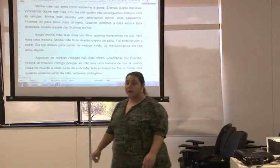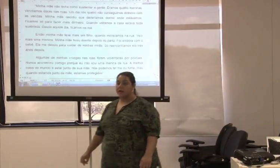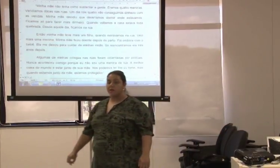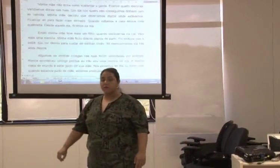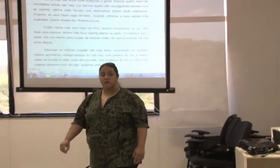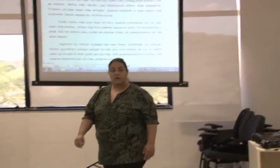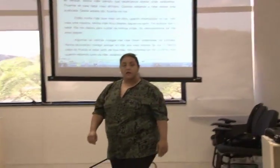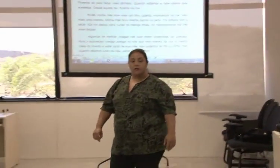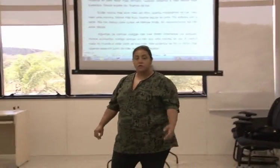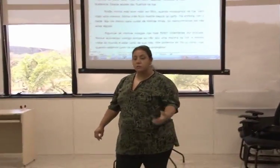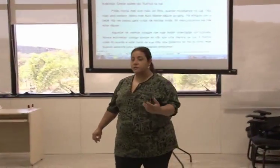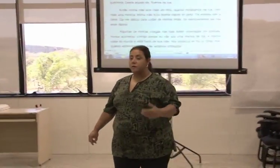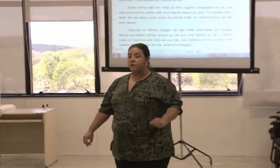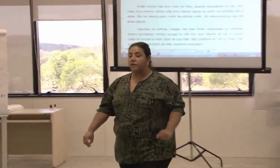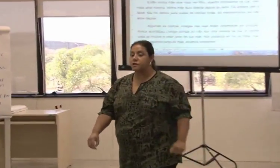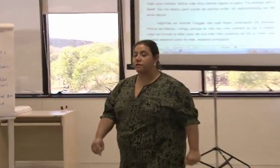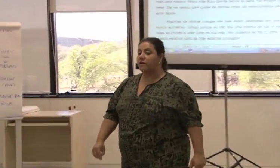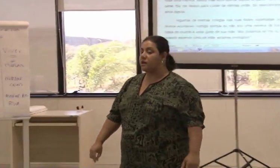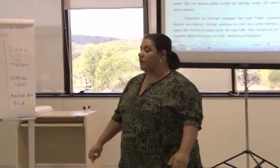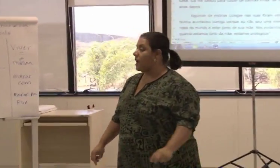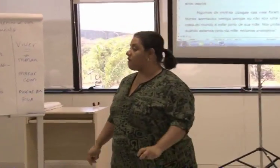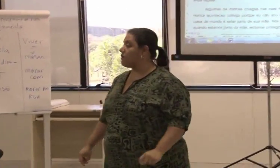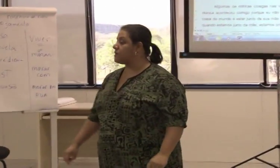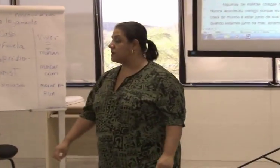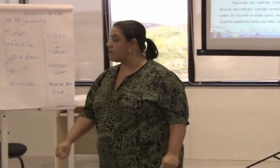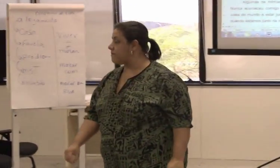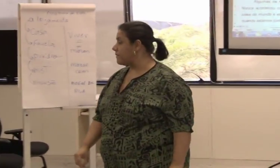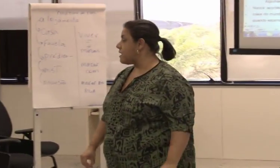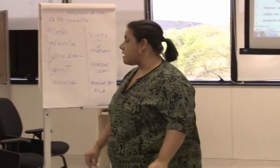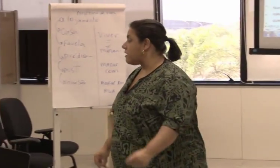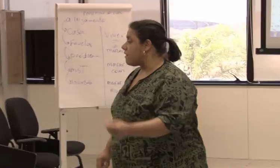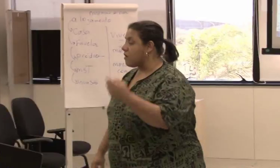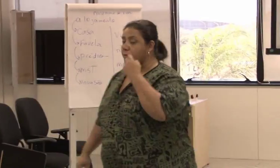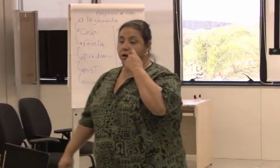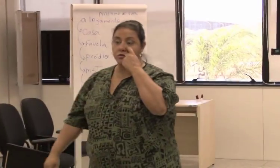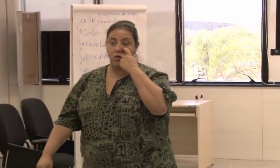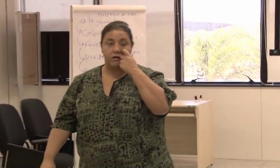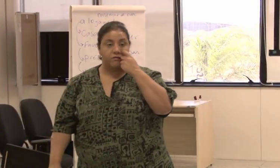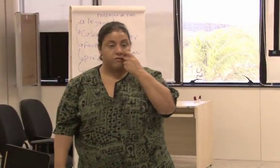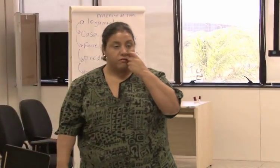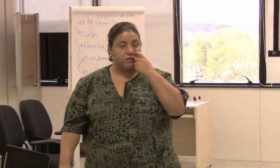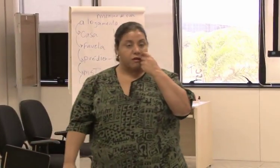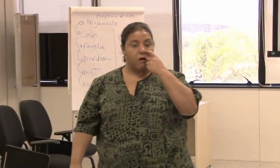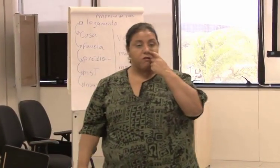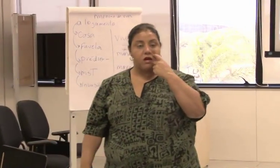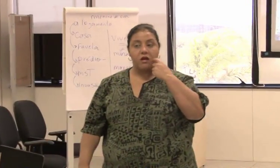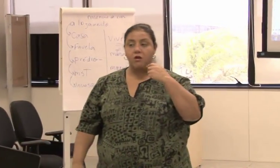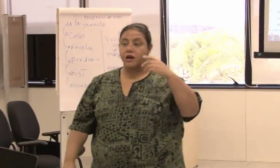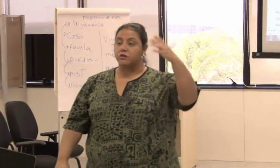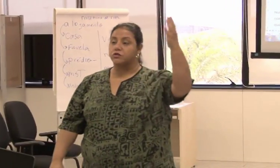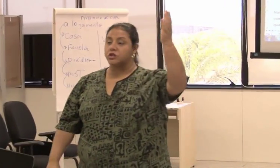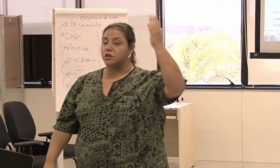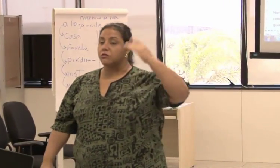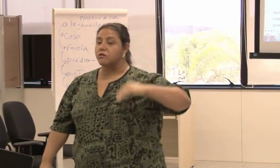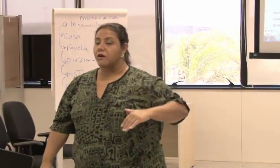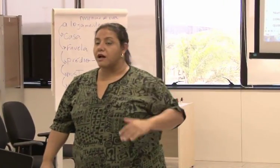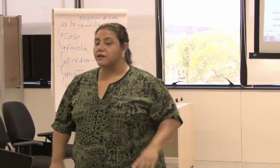aí, nós vamos vir aqui para frente para ver quem é que vai fazer e ver qual é a melhor escolha. Tá bom? Eu quero do título até